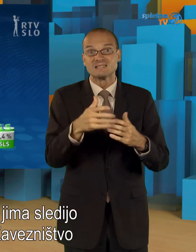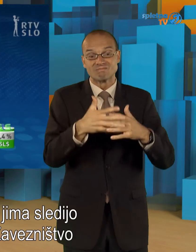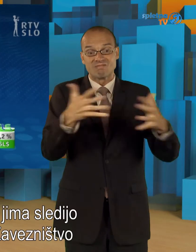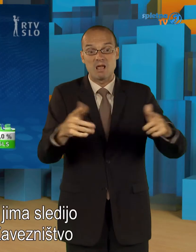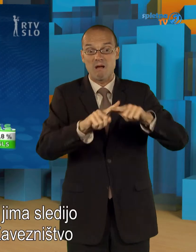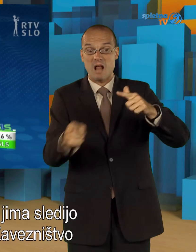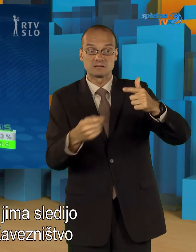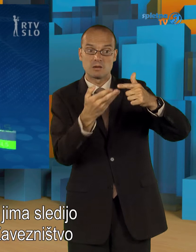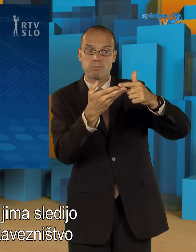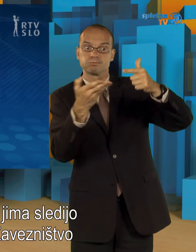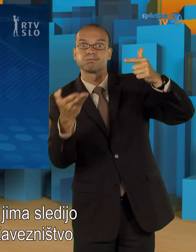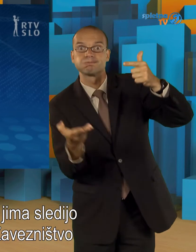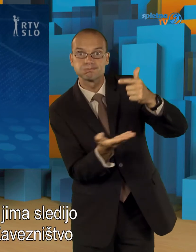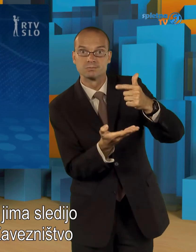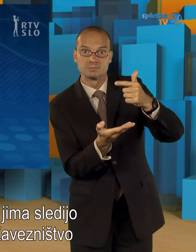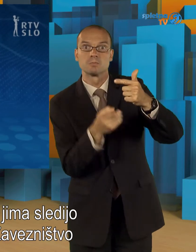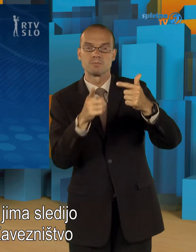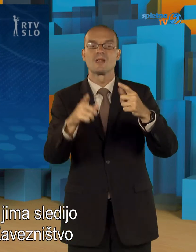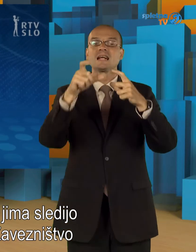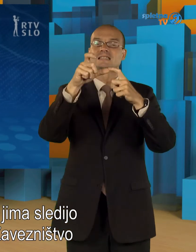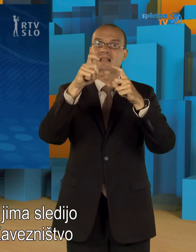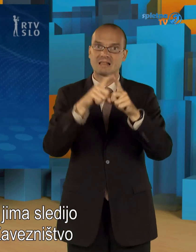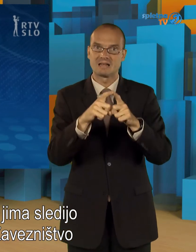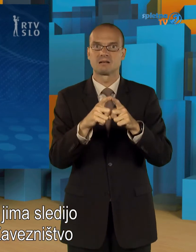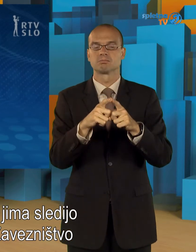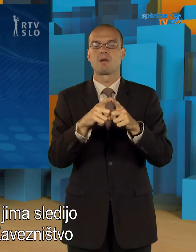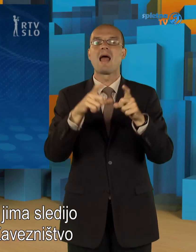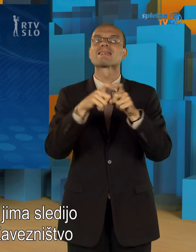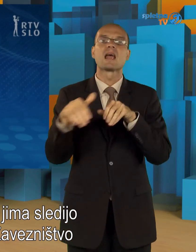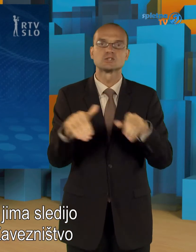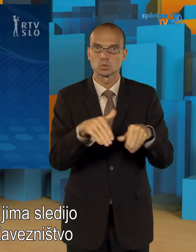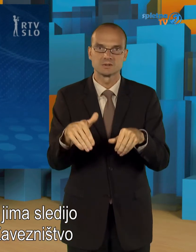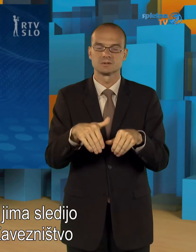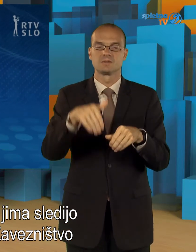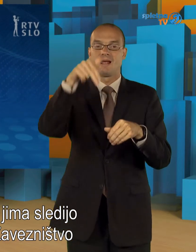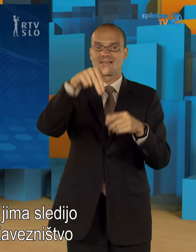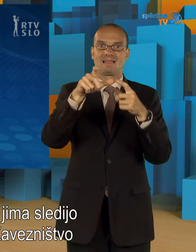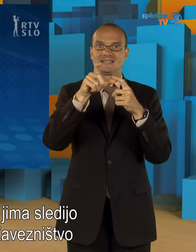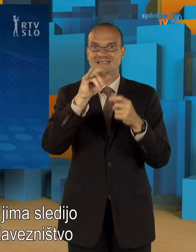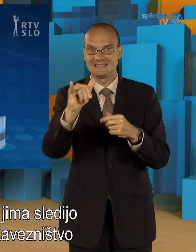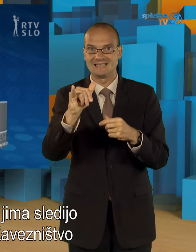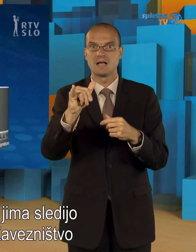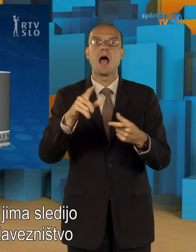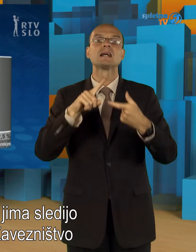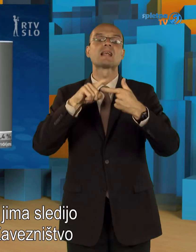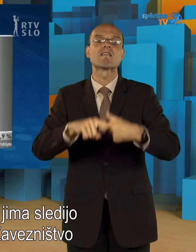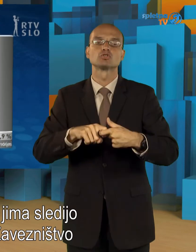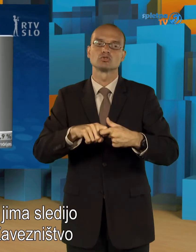S precejšnjo razliko jima sledijo SD, Desus, NSI, Zavezništvo Alenke Bratušek in